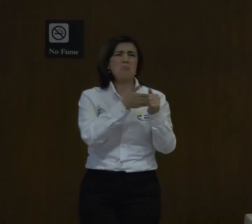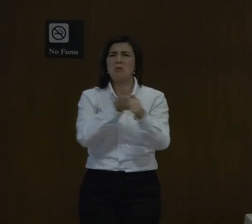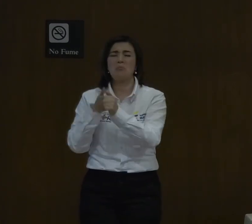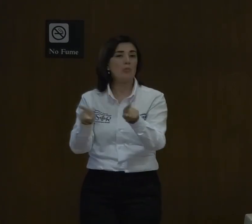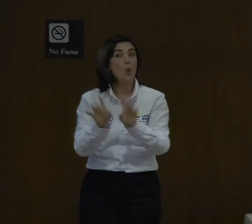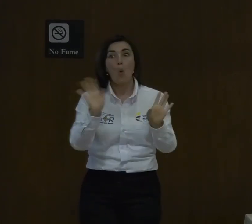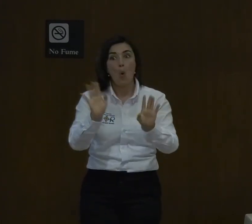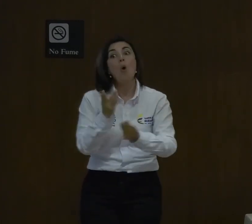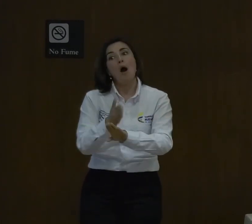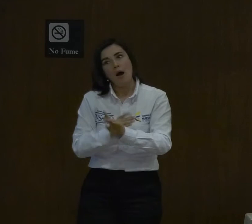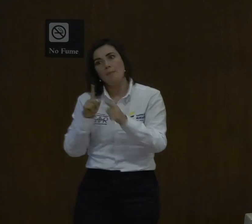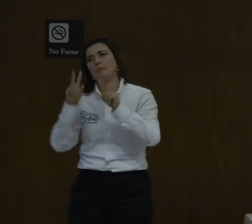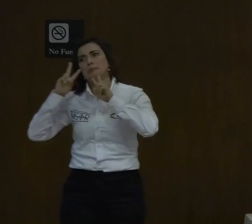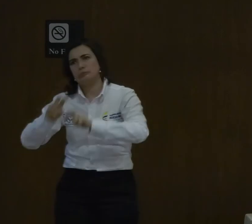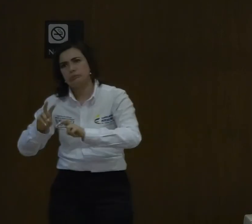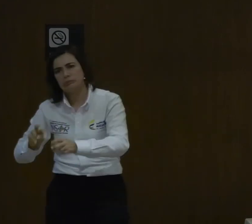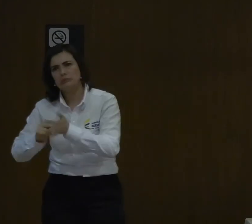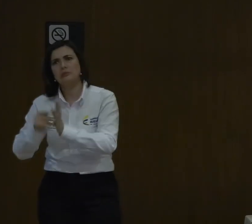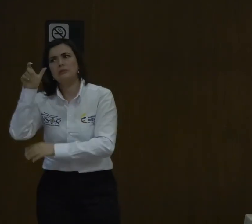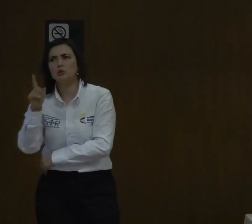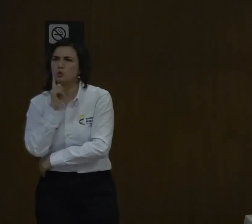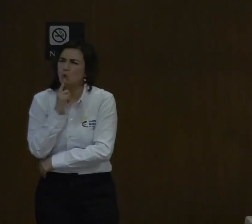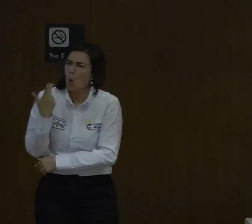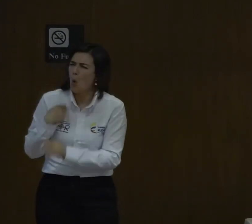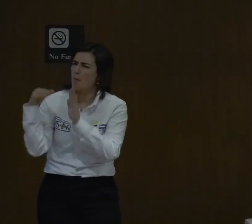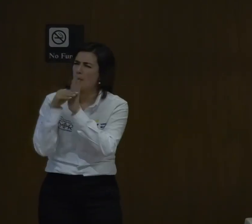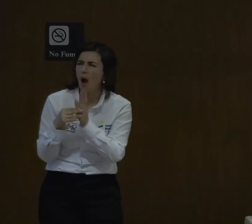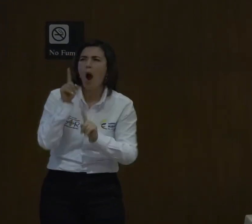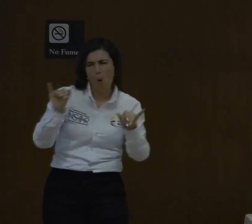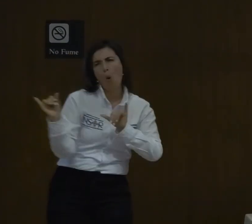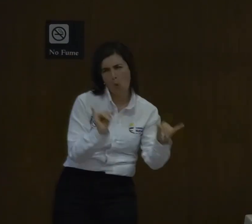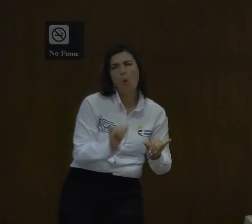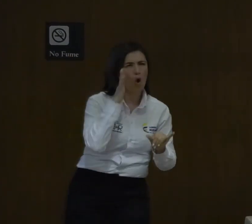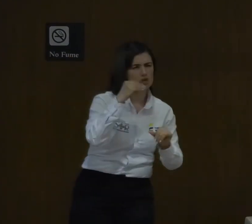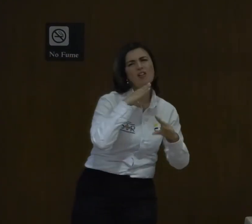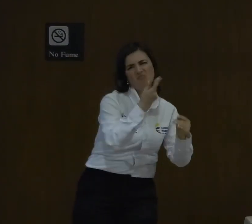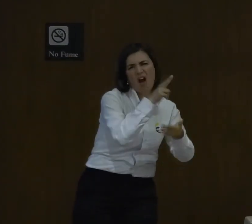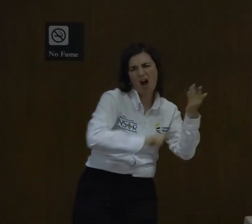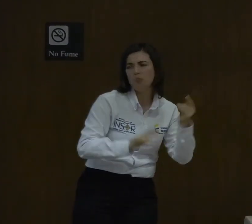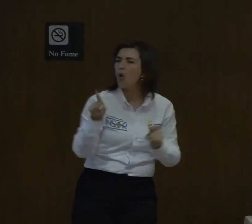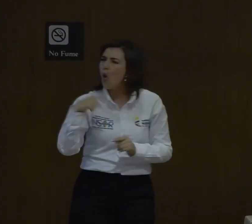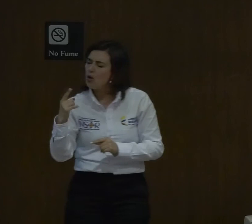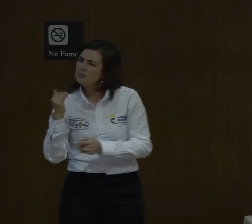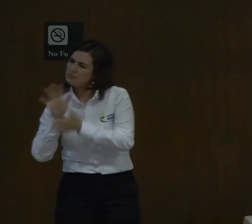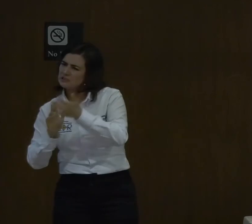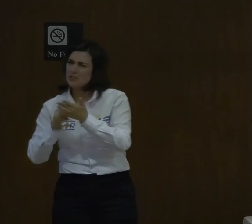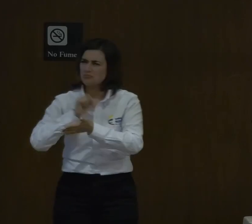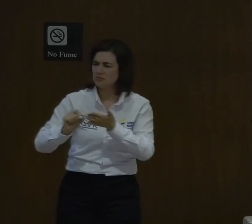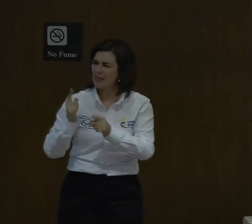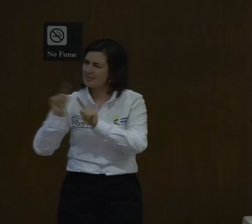falta mucho más estudios para entender cuáles son los paralelos o cuáles son las semejanzas y cuáles son las diferencias.